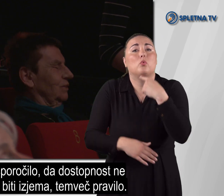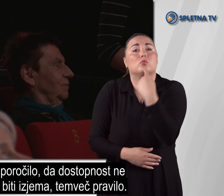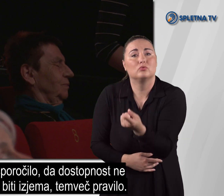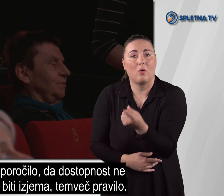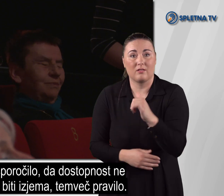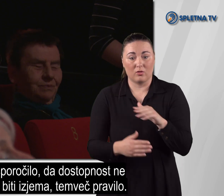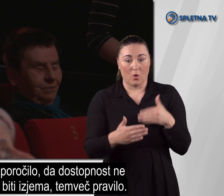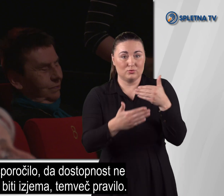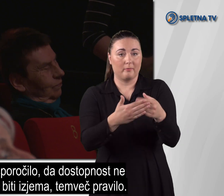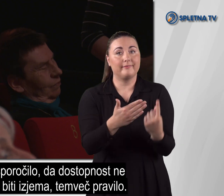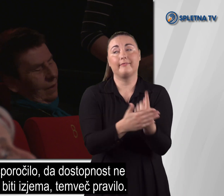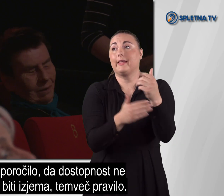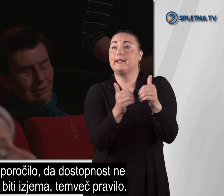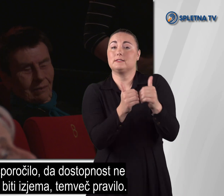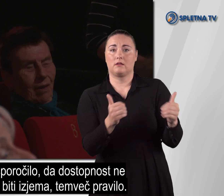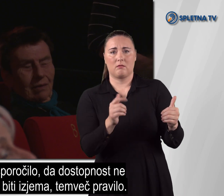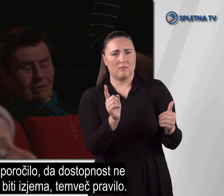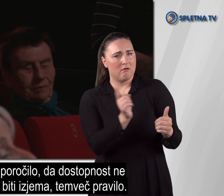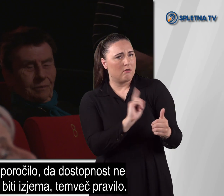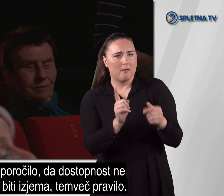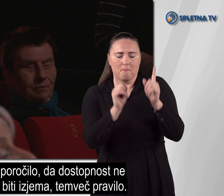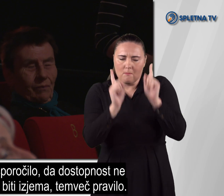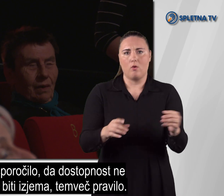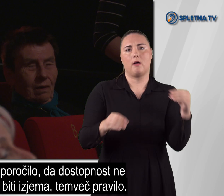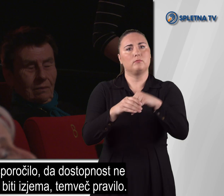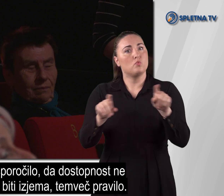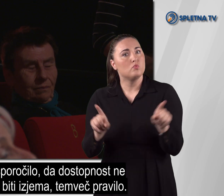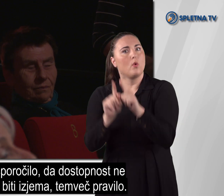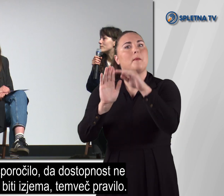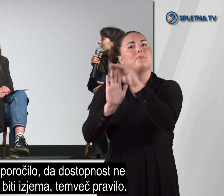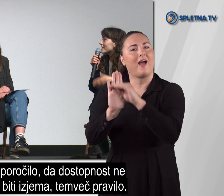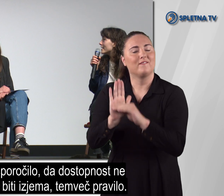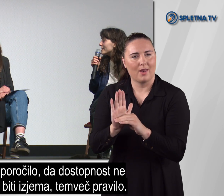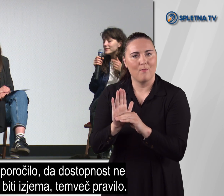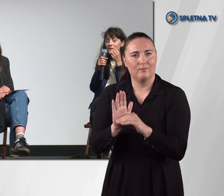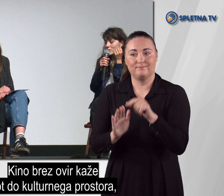Je sporočilo, da dostopnost ne sme biti izjema, temveč pravilo.